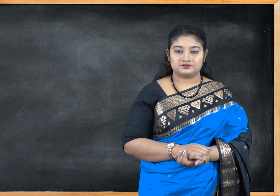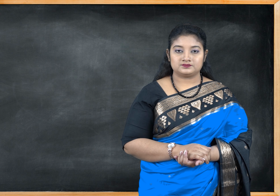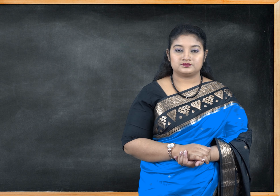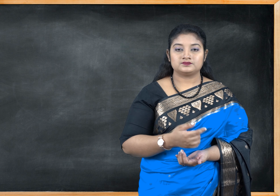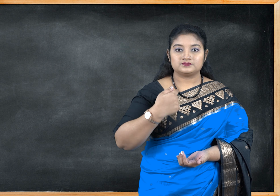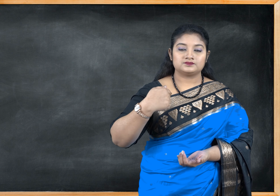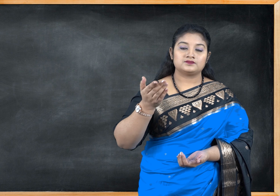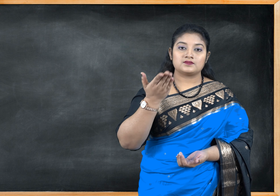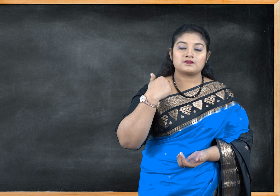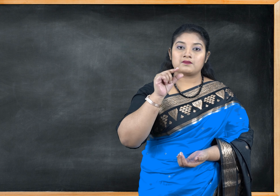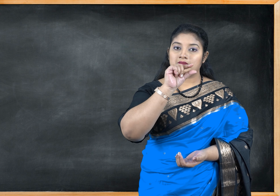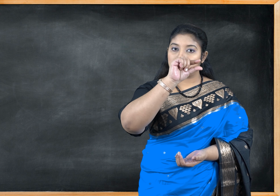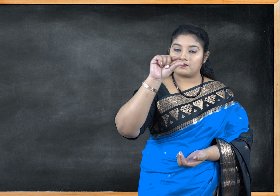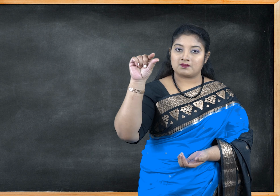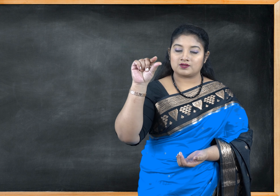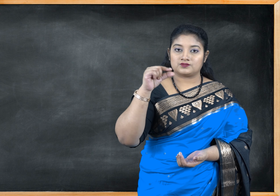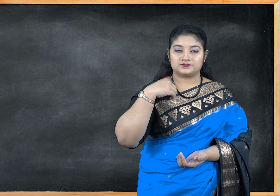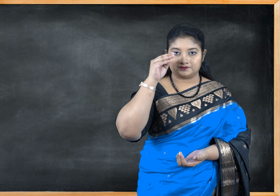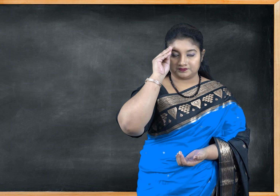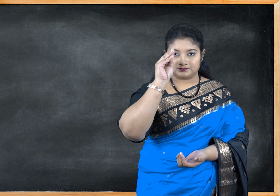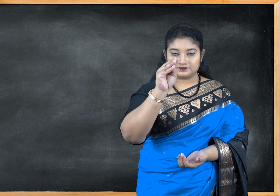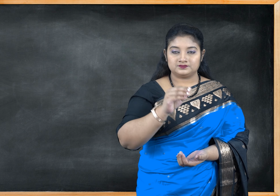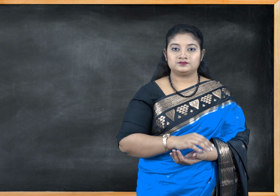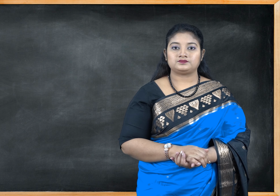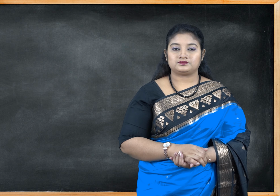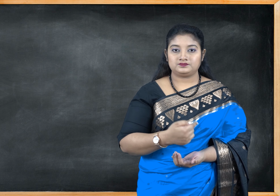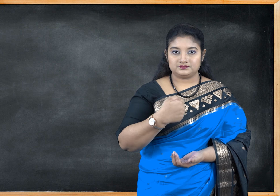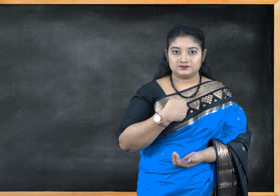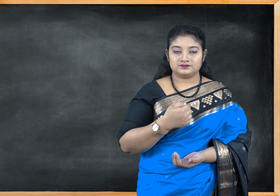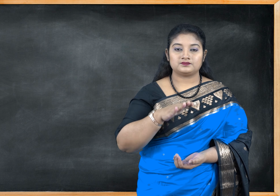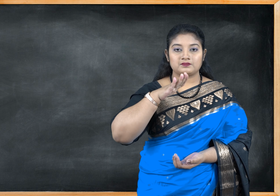আমরা বাক্য করতে পারি। আমি বিদেশ যাব।